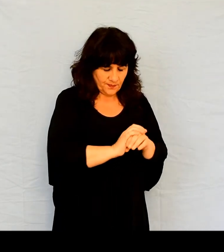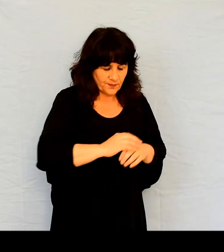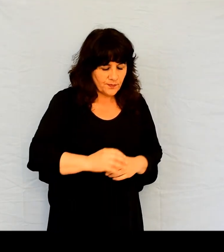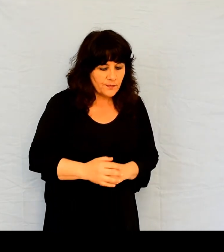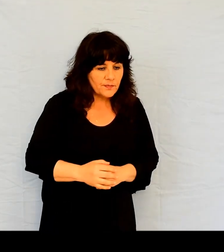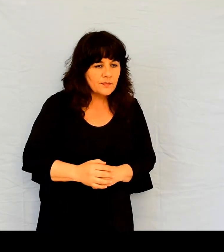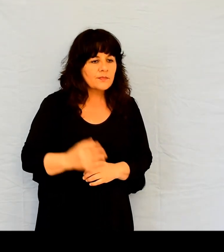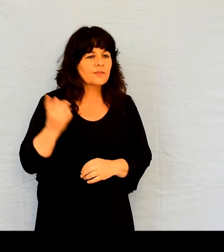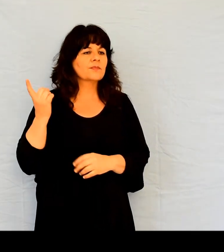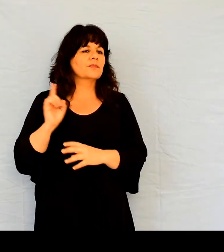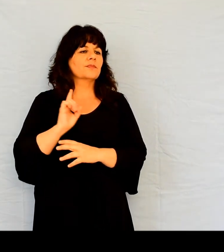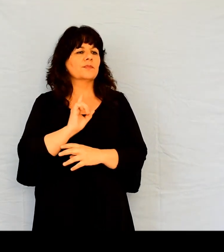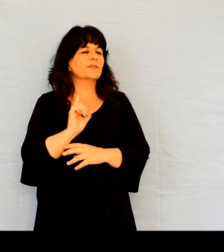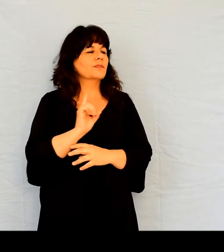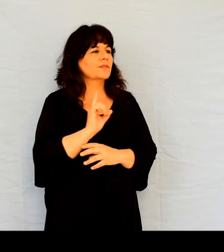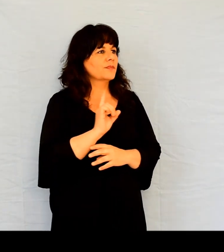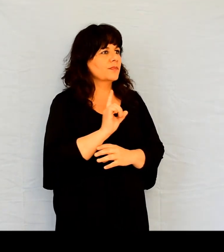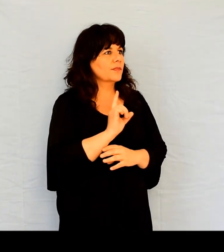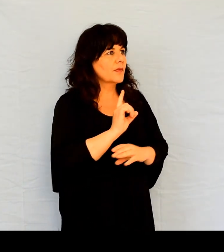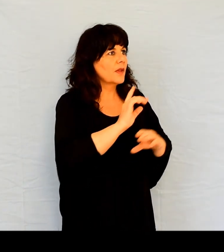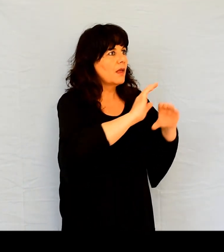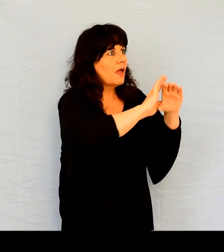Elle s'aperçoit que la pierre a été enlevée du tombeau.